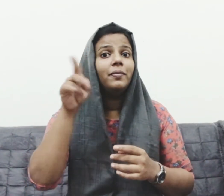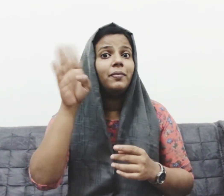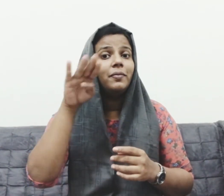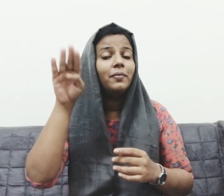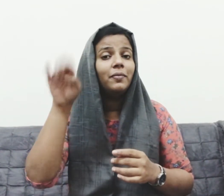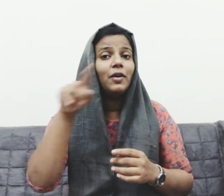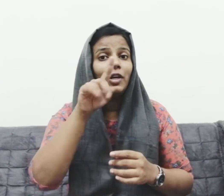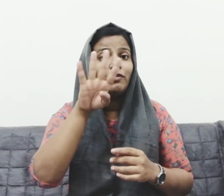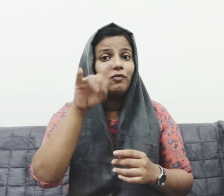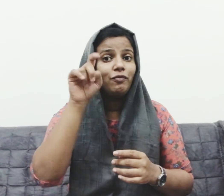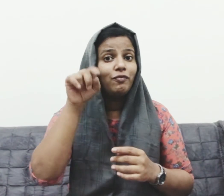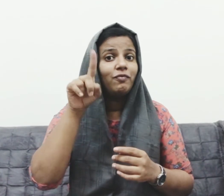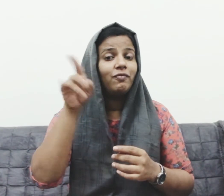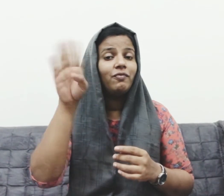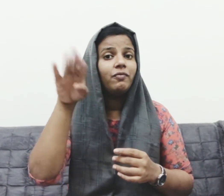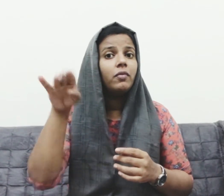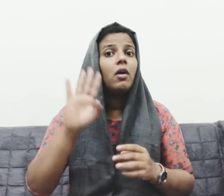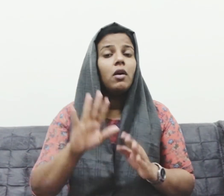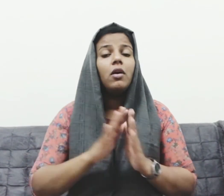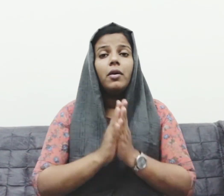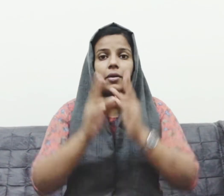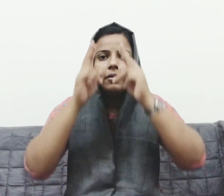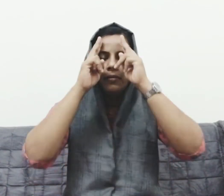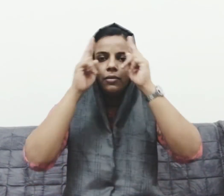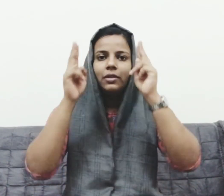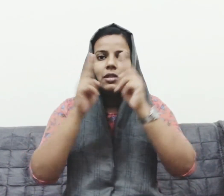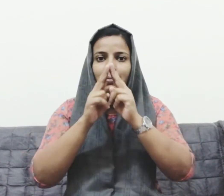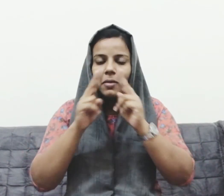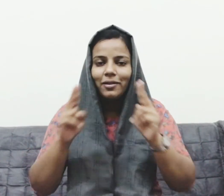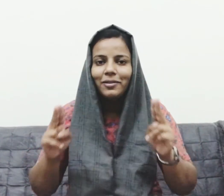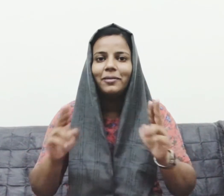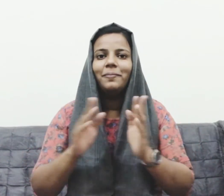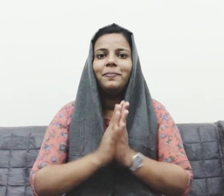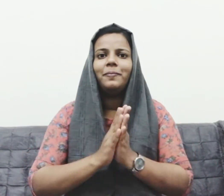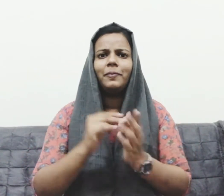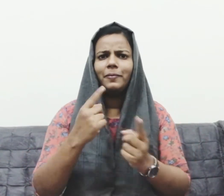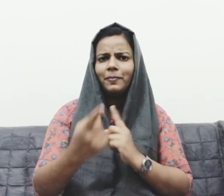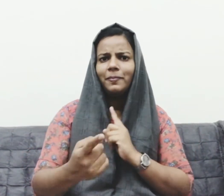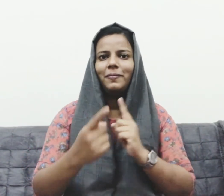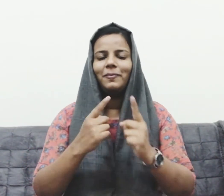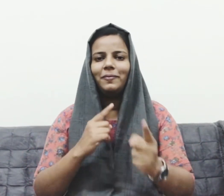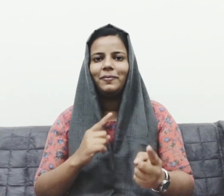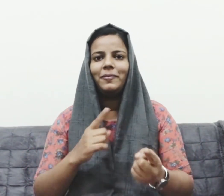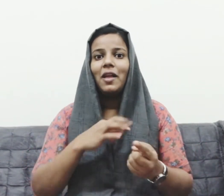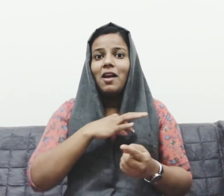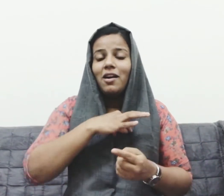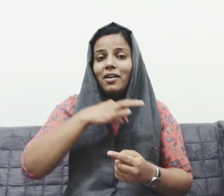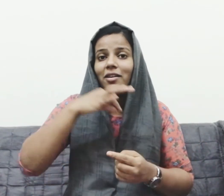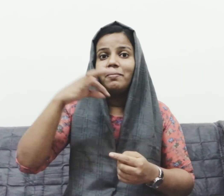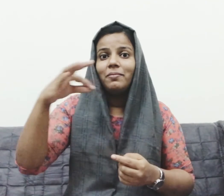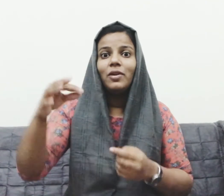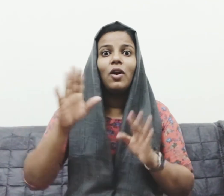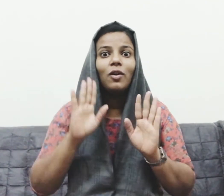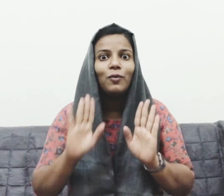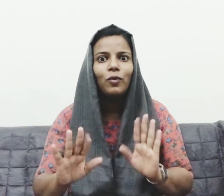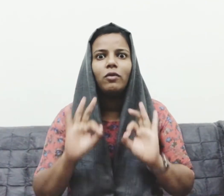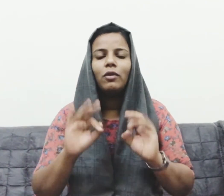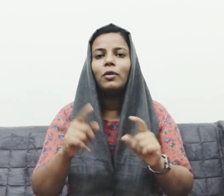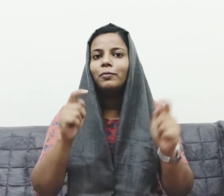14:19 പറയുന്നു, റോമൻസ് 14:19, ആകയാൽ നാം സമാധാനത്തിനും അന്യോന്യം ആത്മീക വർധനയ്ക്കും ഉള്ളത് ശ്രമിച്ചു കൊള്ളുക.